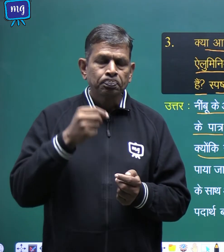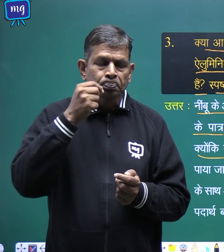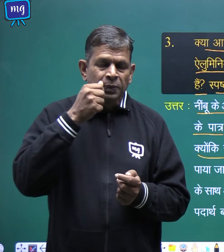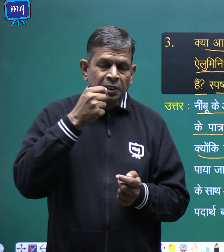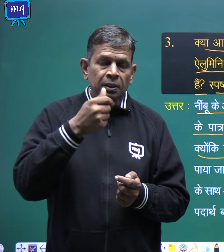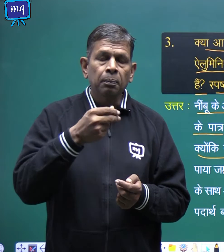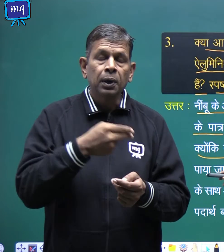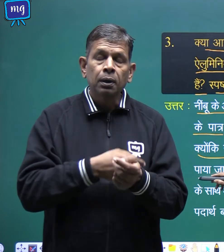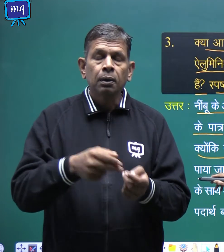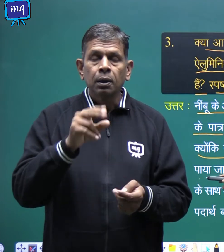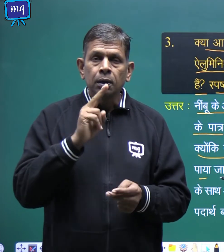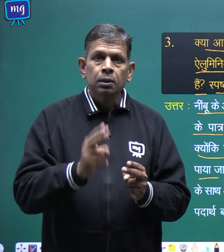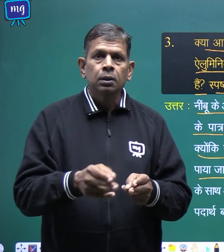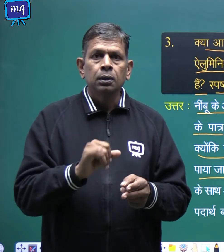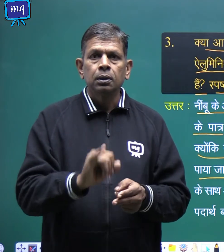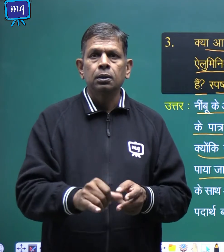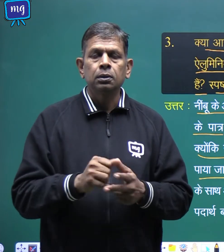सिट्रिक अम्ल पाया जाता है